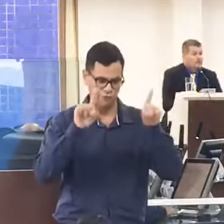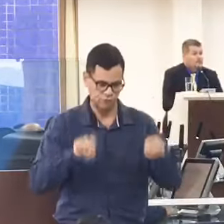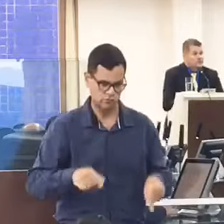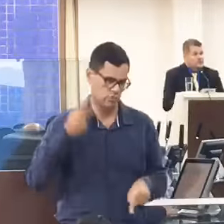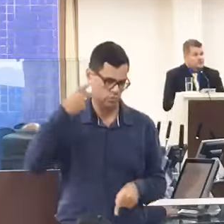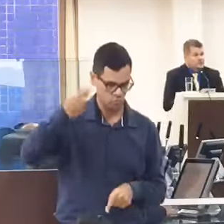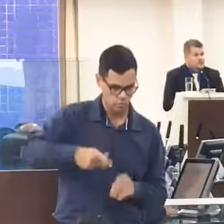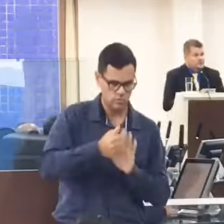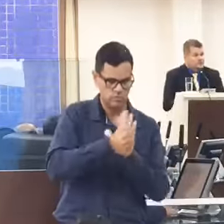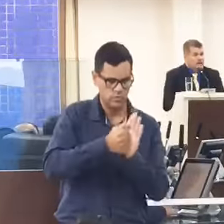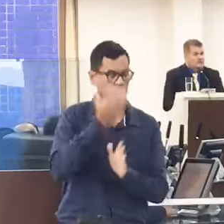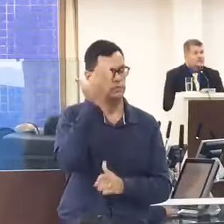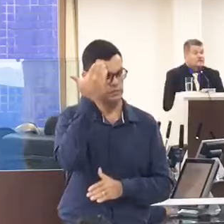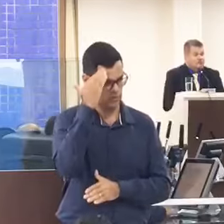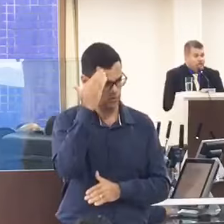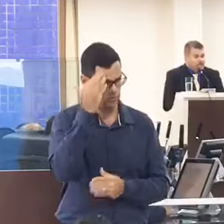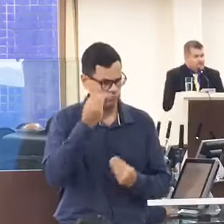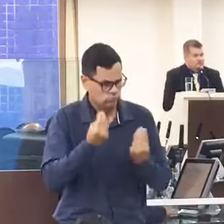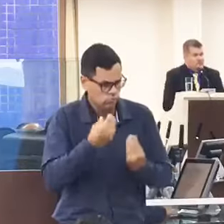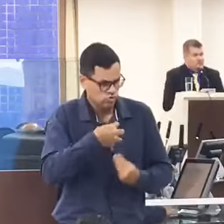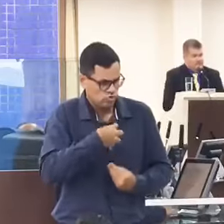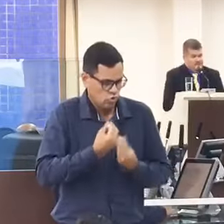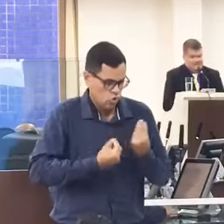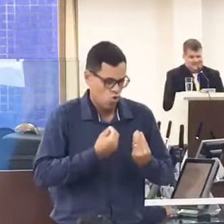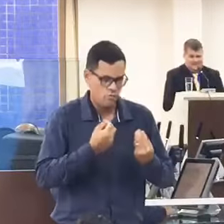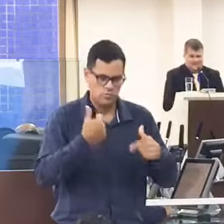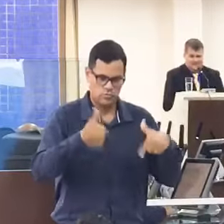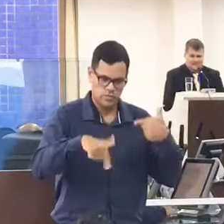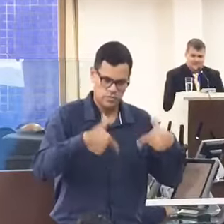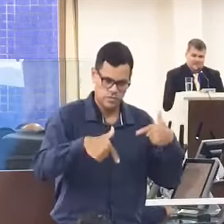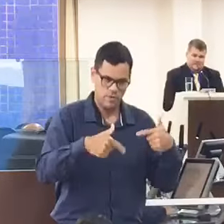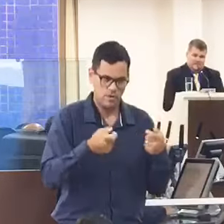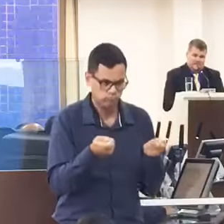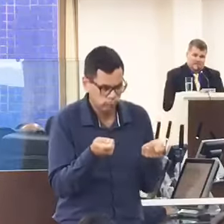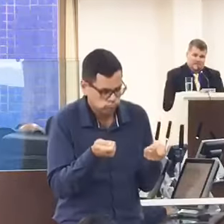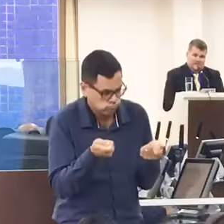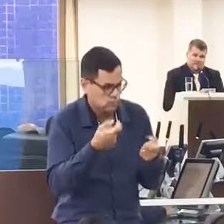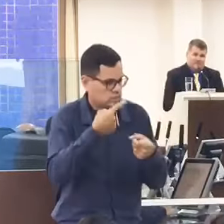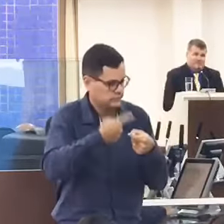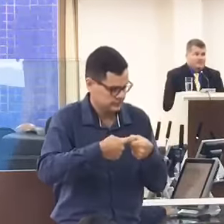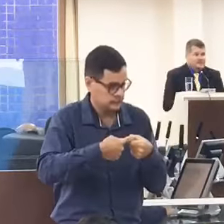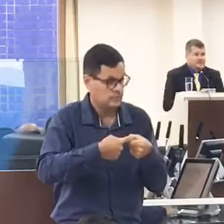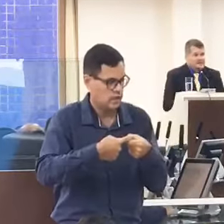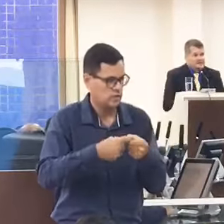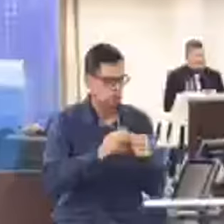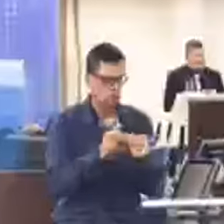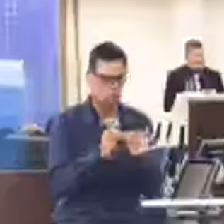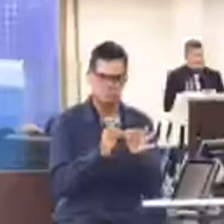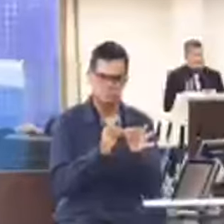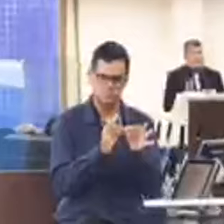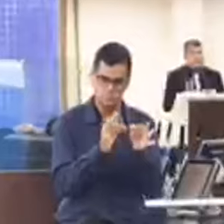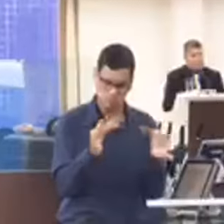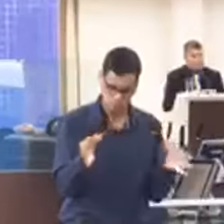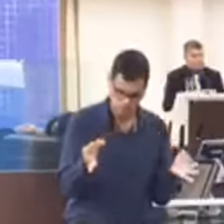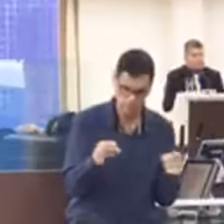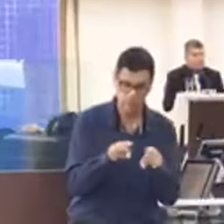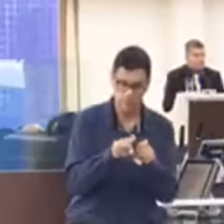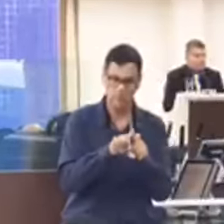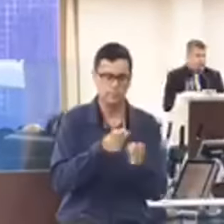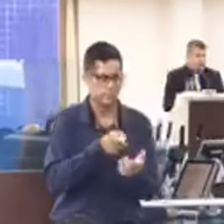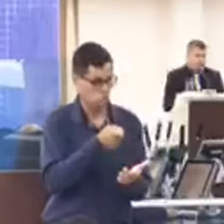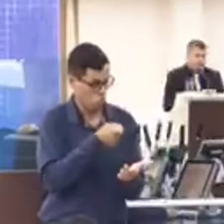o nosso jeito, a nossa forma de administrar a nossa cidade, com simplicidade, mas